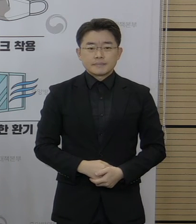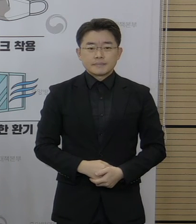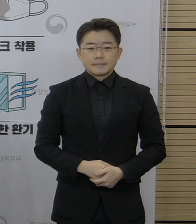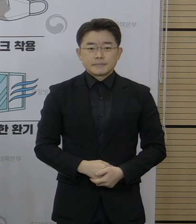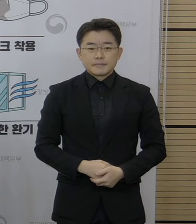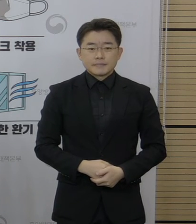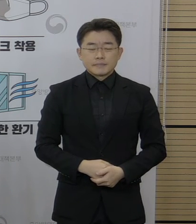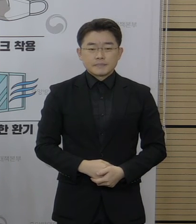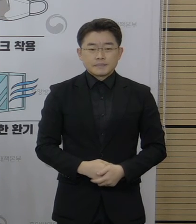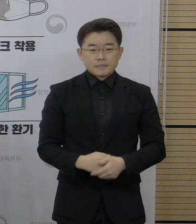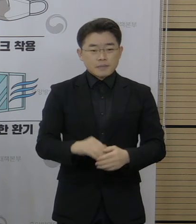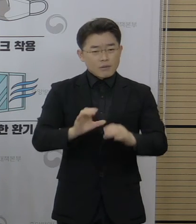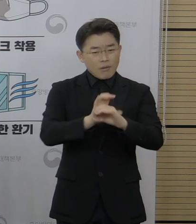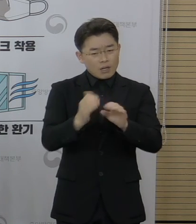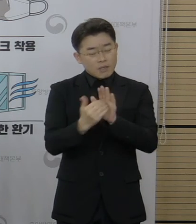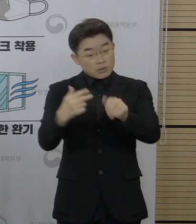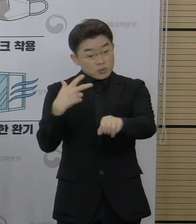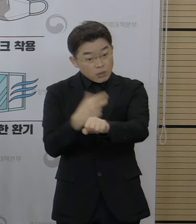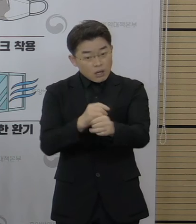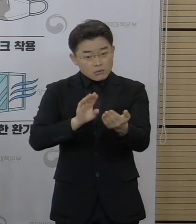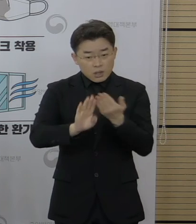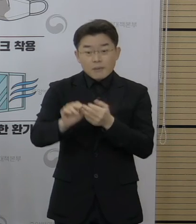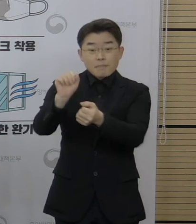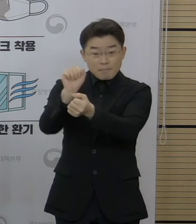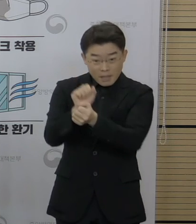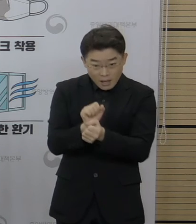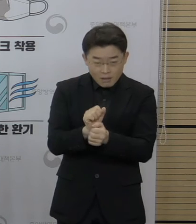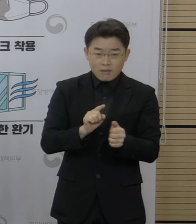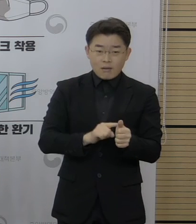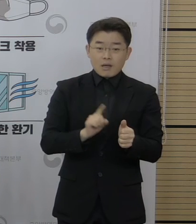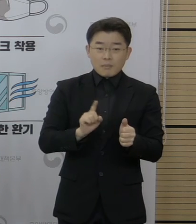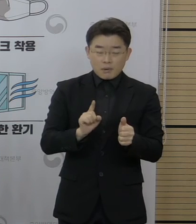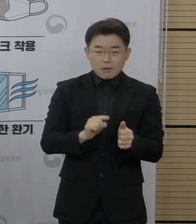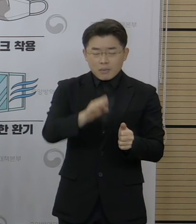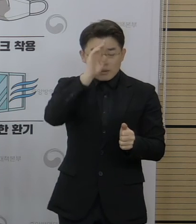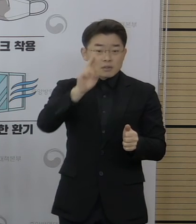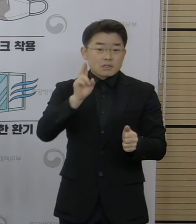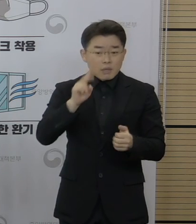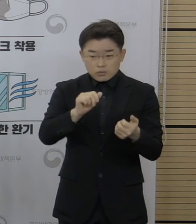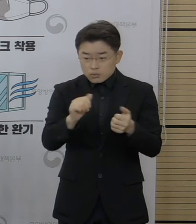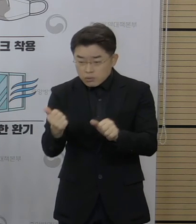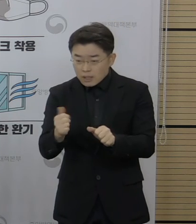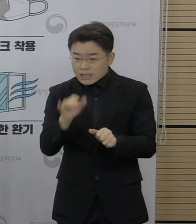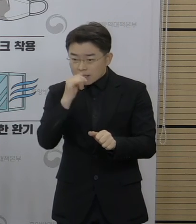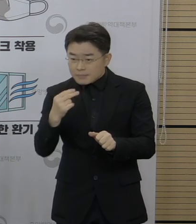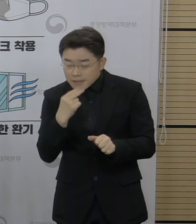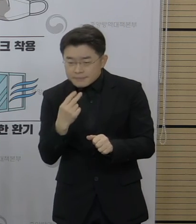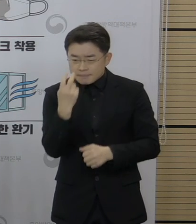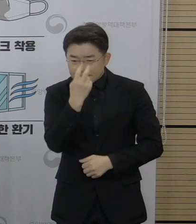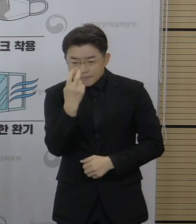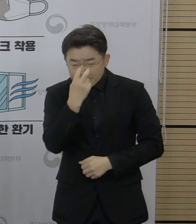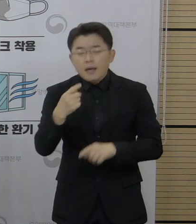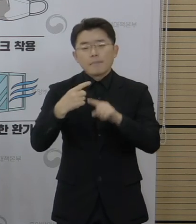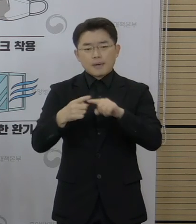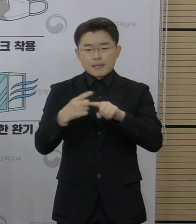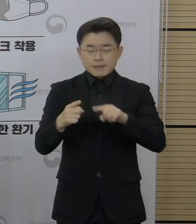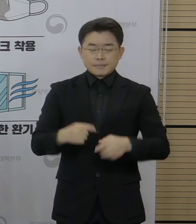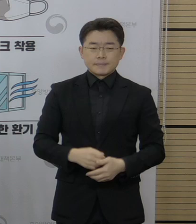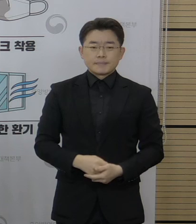또한 예방접종 후에 감염이 된 되더라도 중증 과 사망으로 얼마가 진행되는 야한은 위험도도 분석을